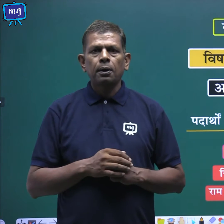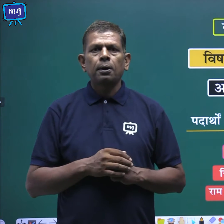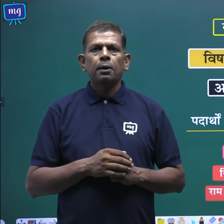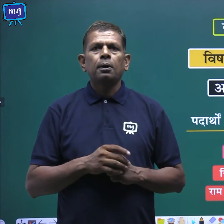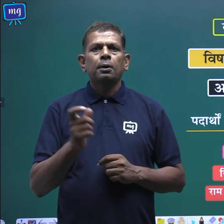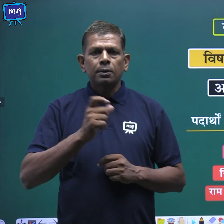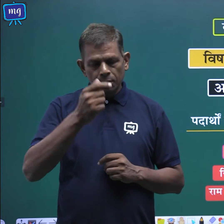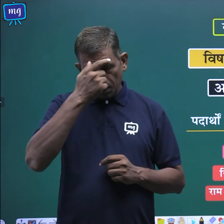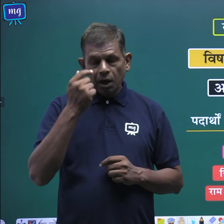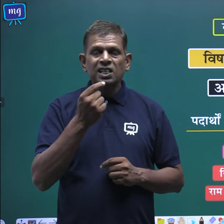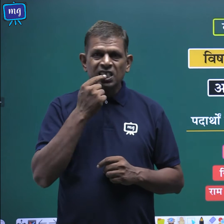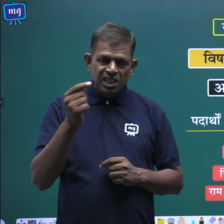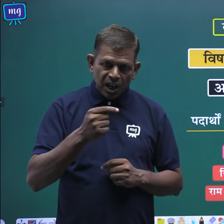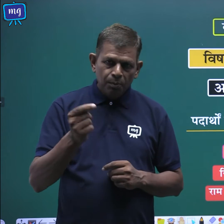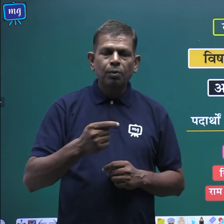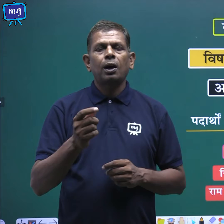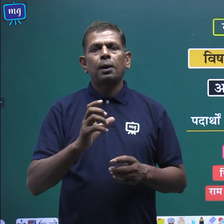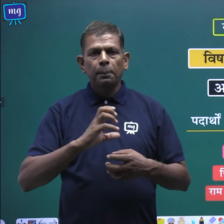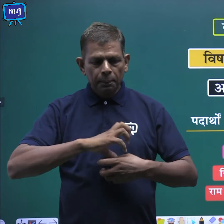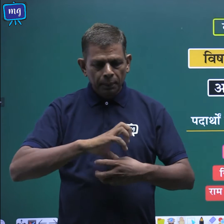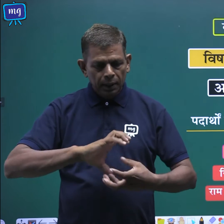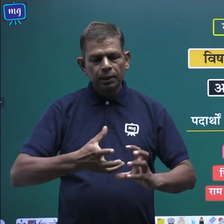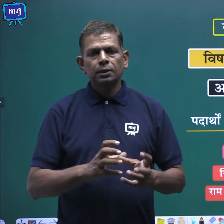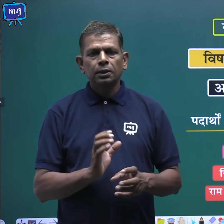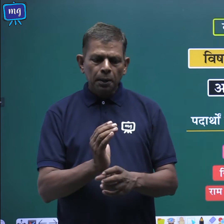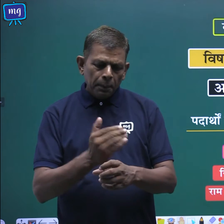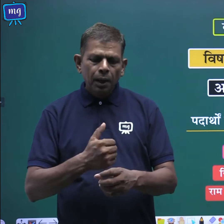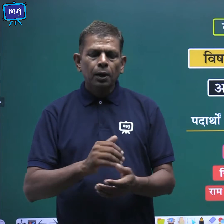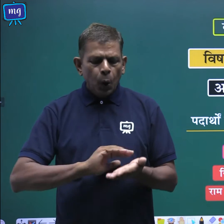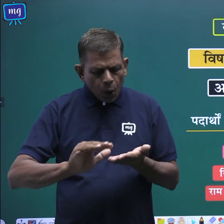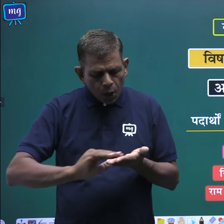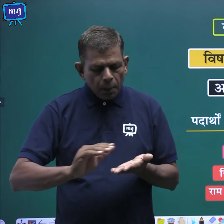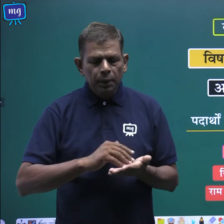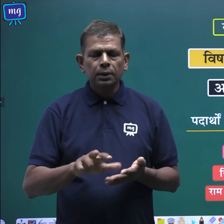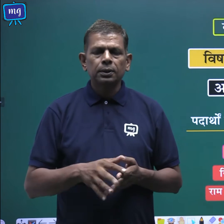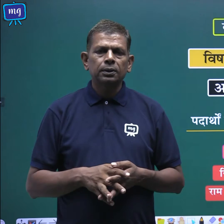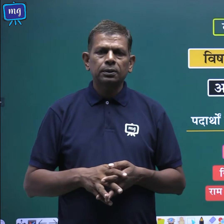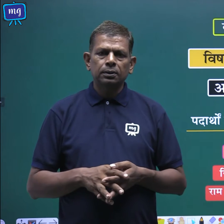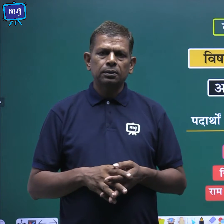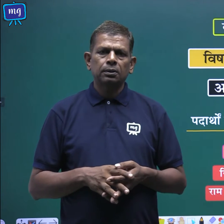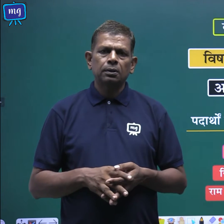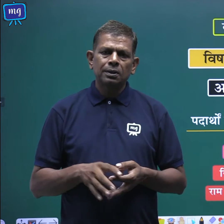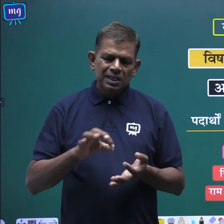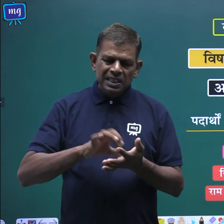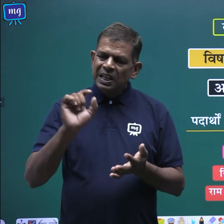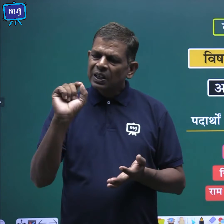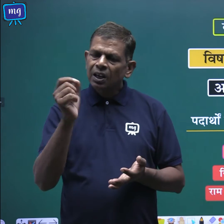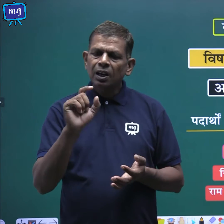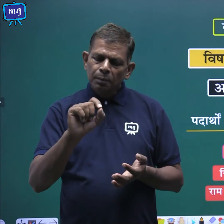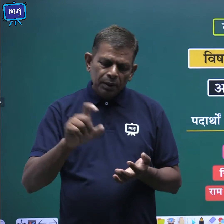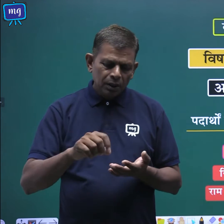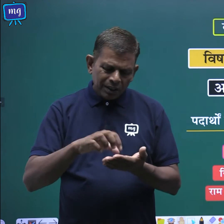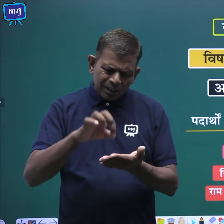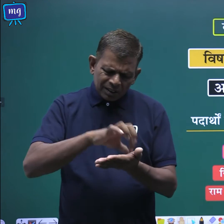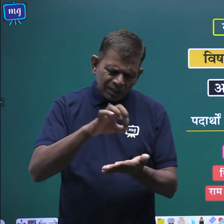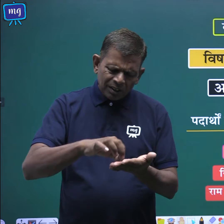दाल चावल बनाने से पहले साफ करती हैं, कंकर पत्थर